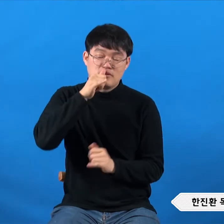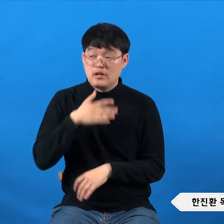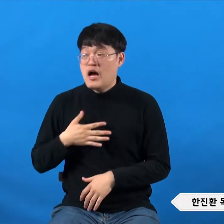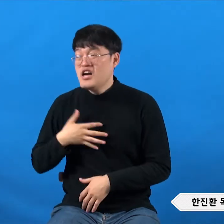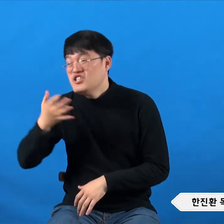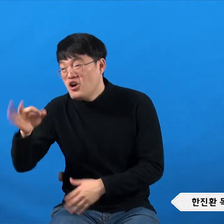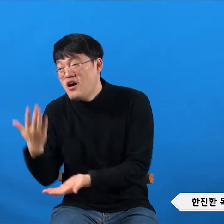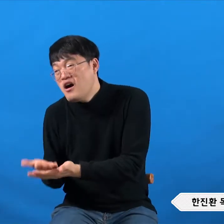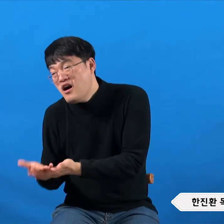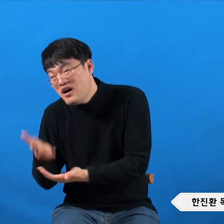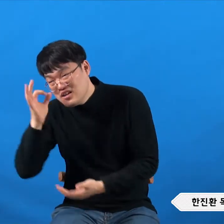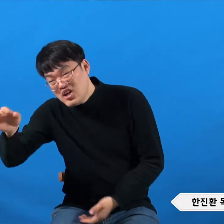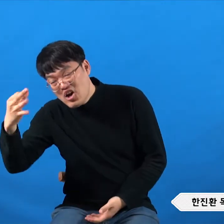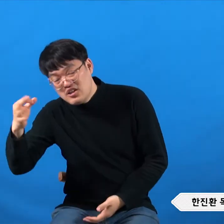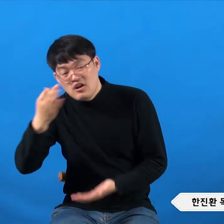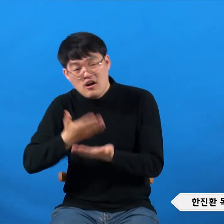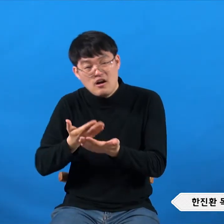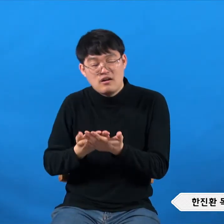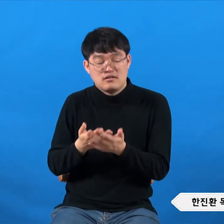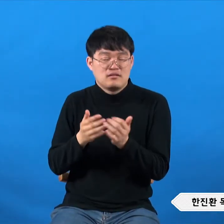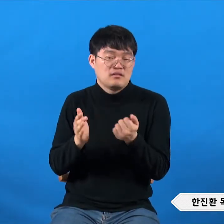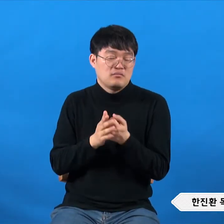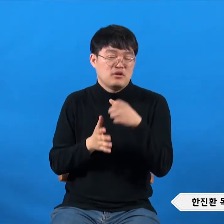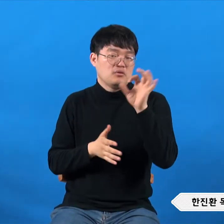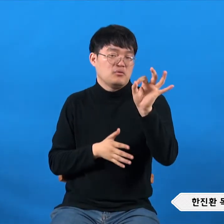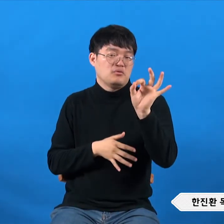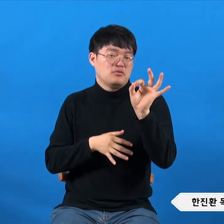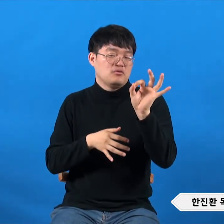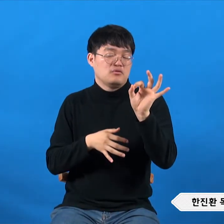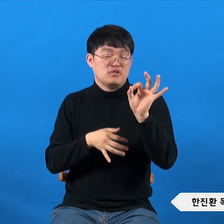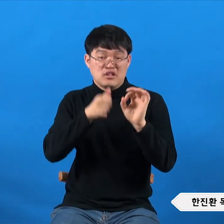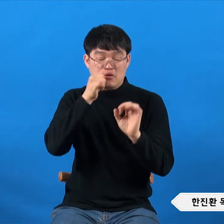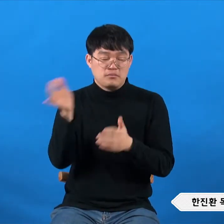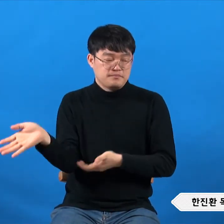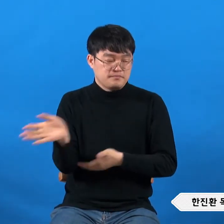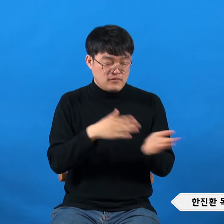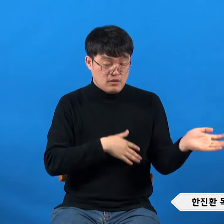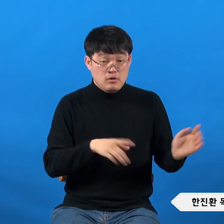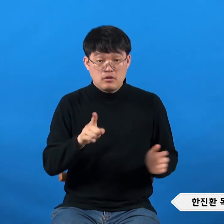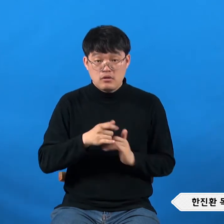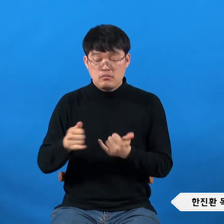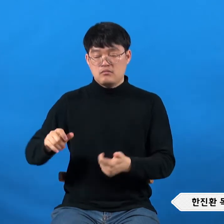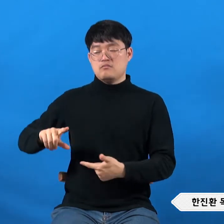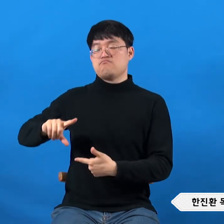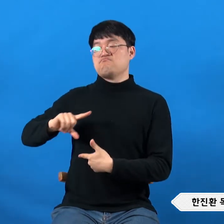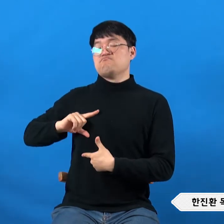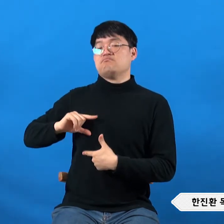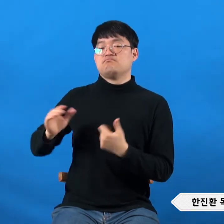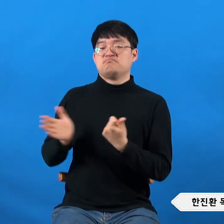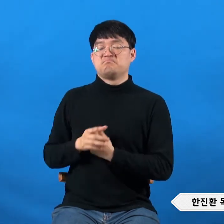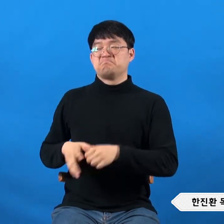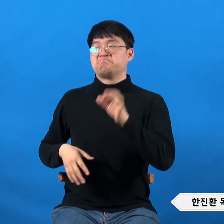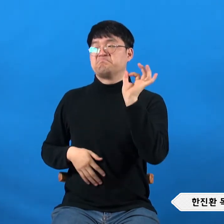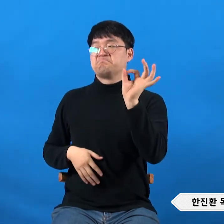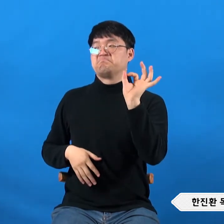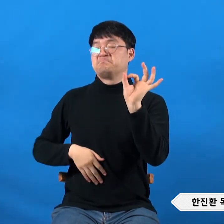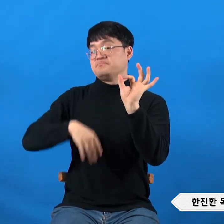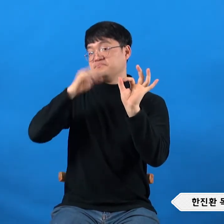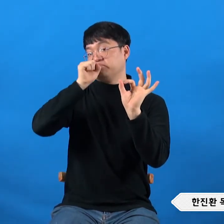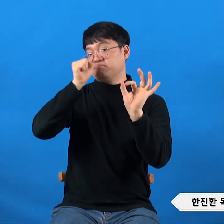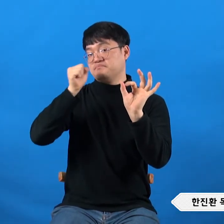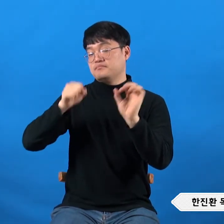있습니다. 그 인정 중독 때문에 돈을 좋아하는 것입니다. 어떤 사람은 명예 때문에 돈을